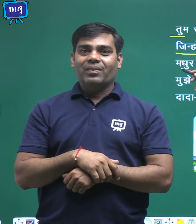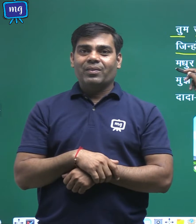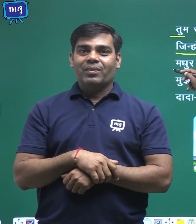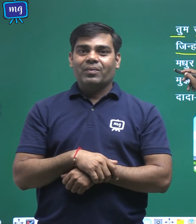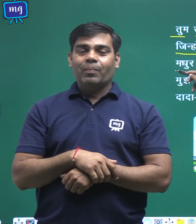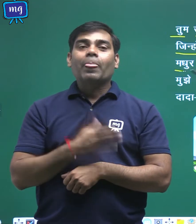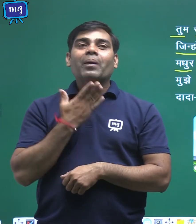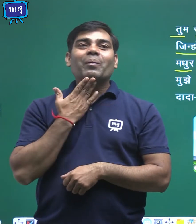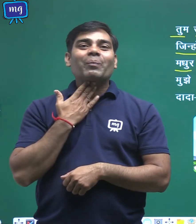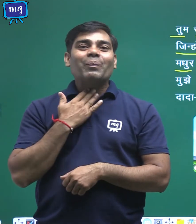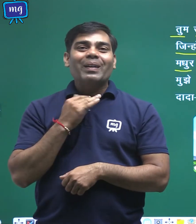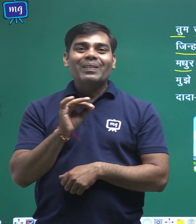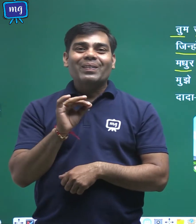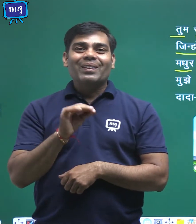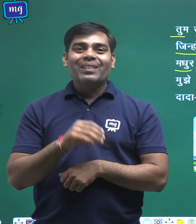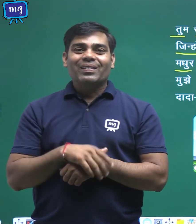मधुर